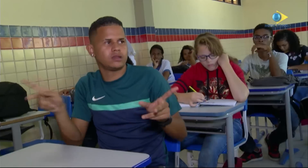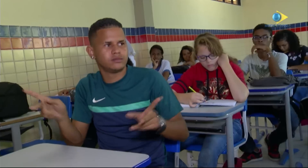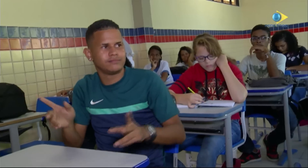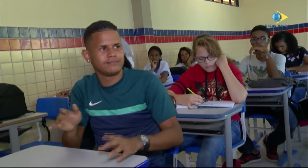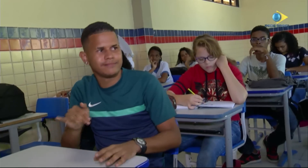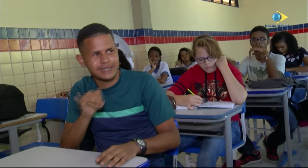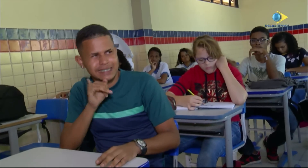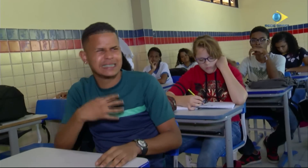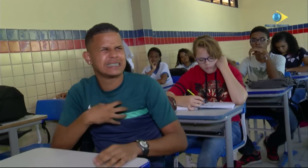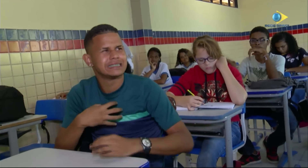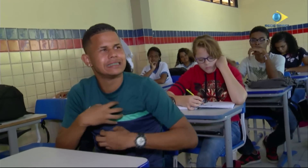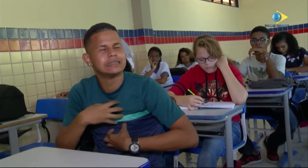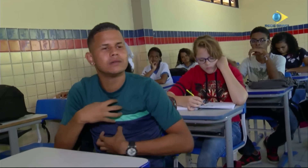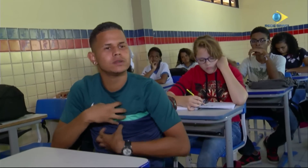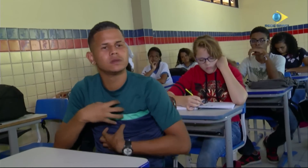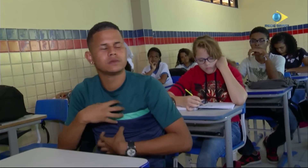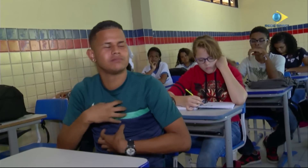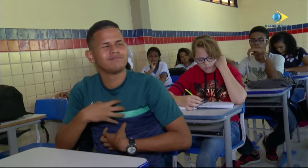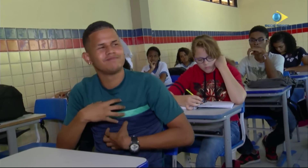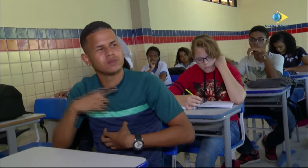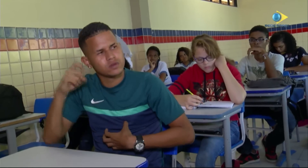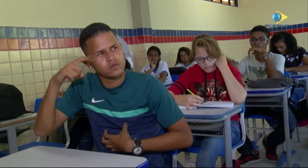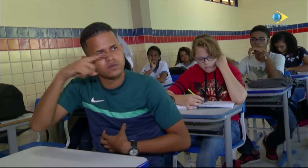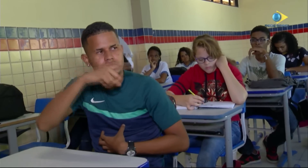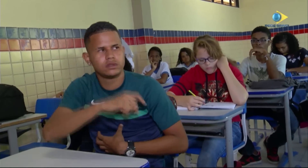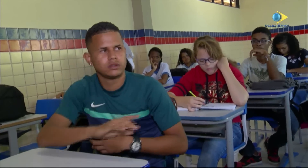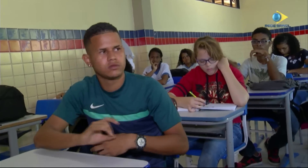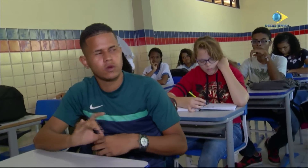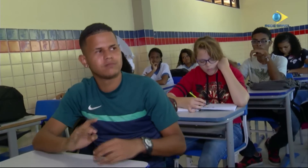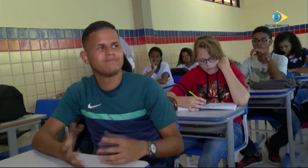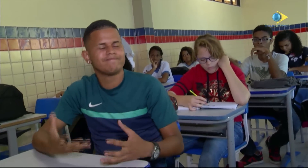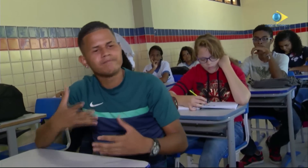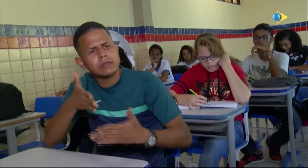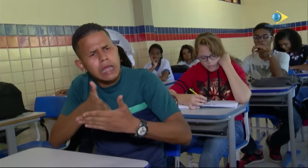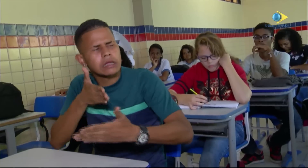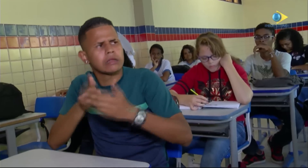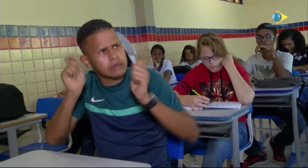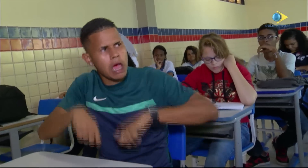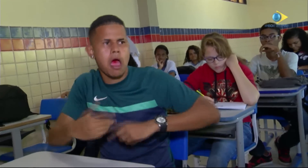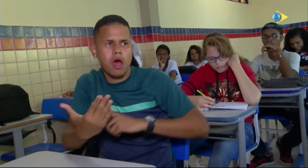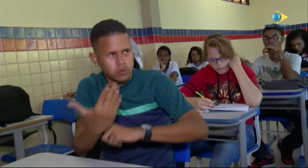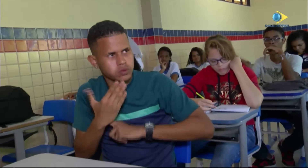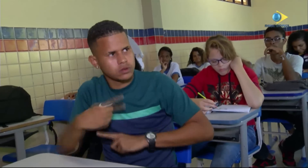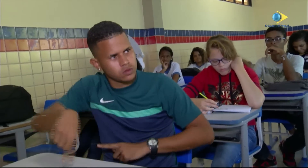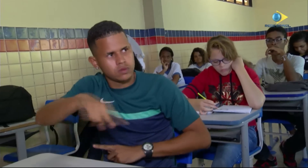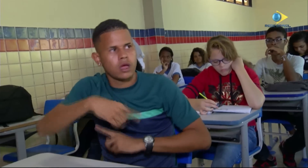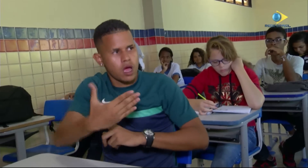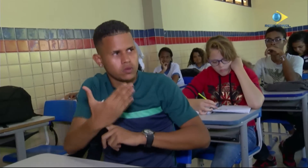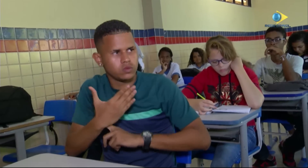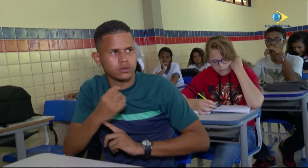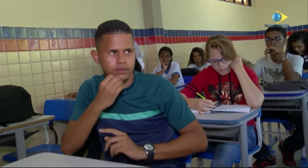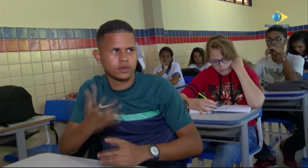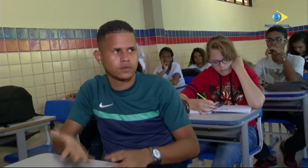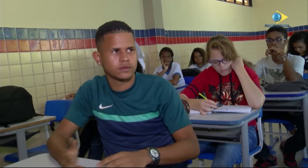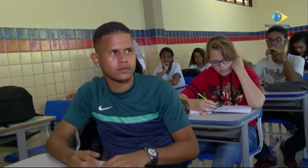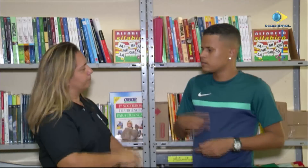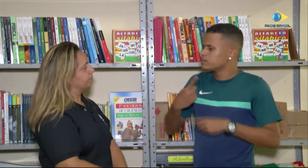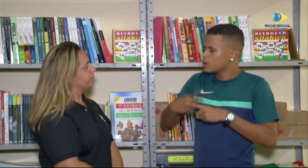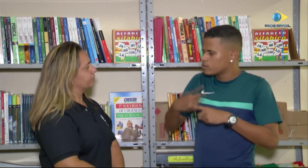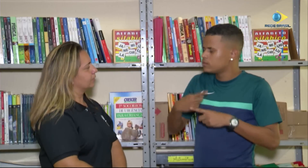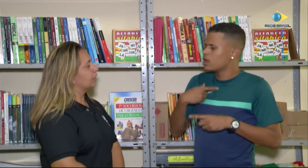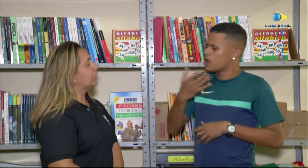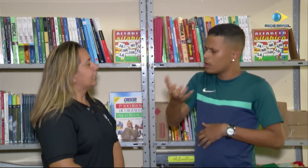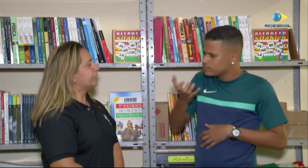aproximação dos surdos com outros surdos e ouvintes, traz efeitos positivos na escolarização deles.